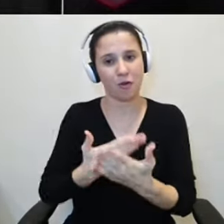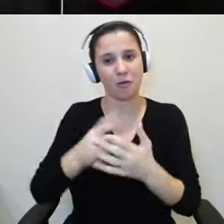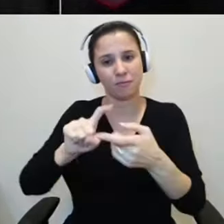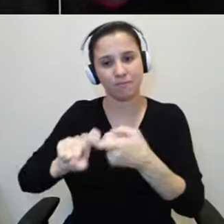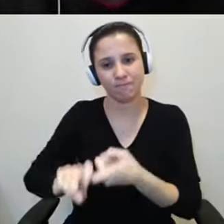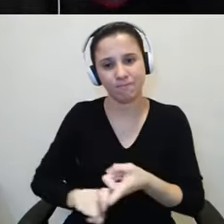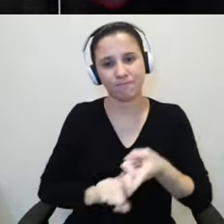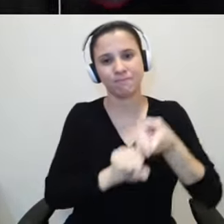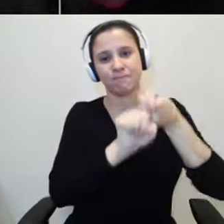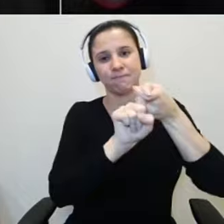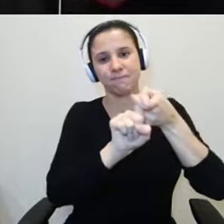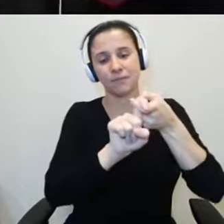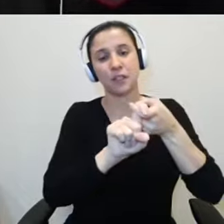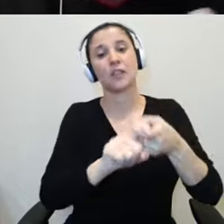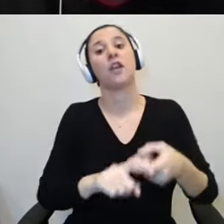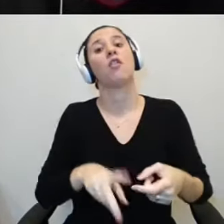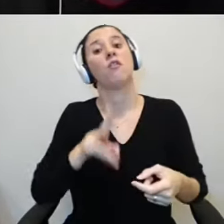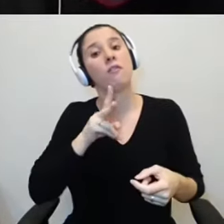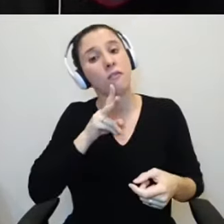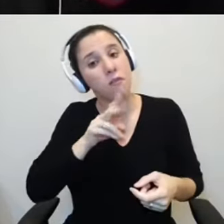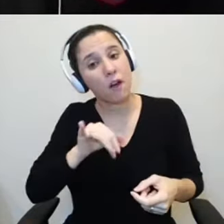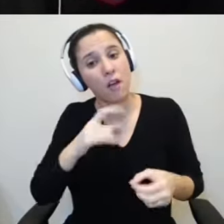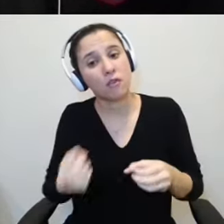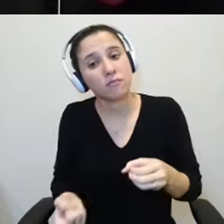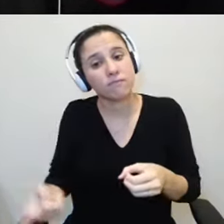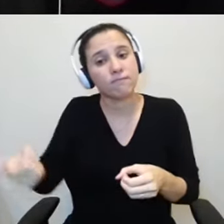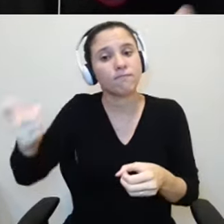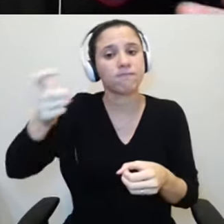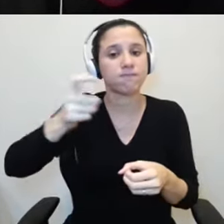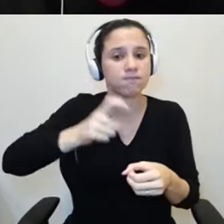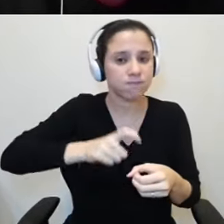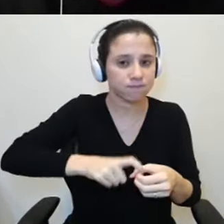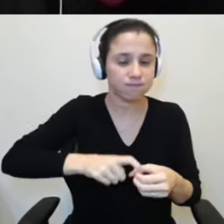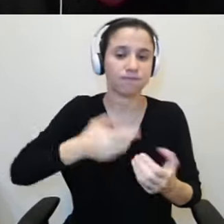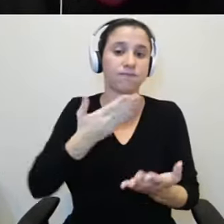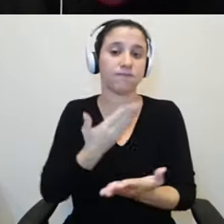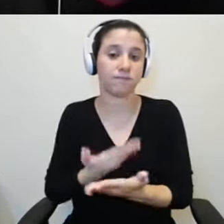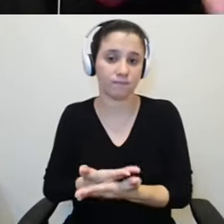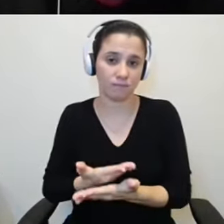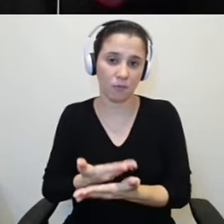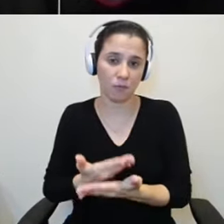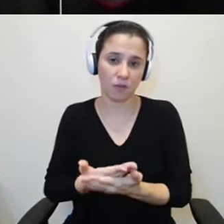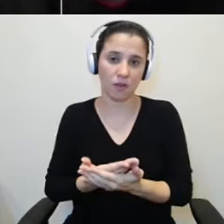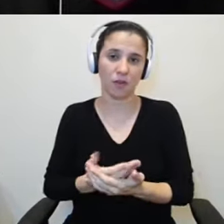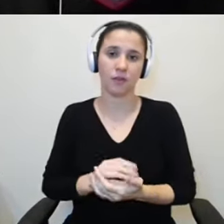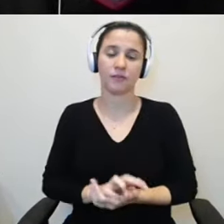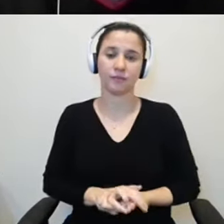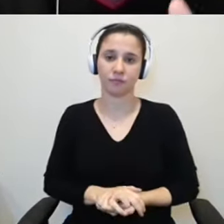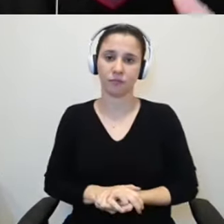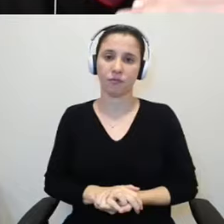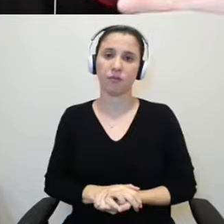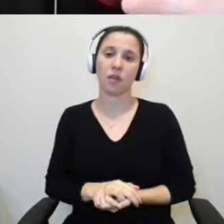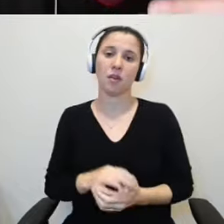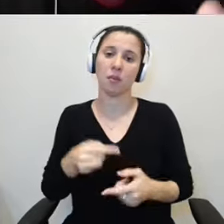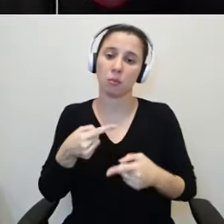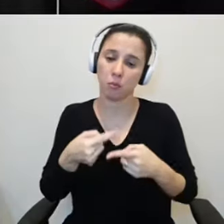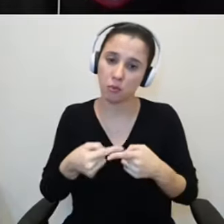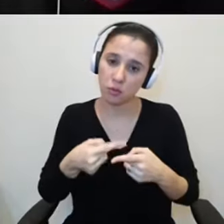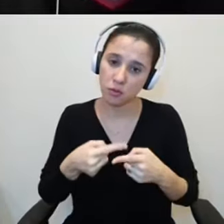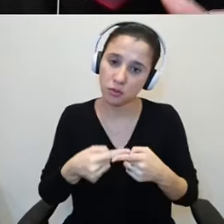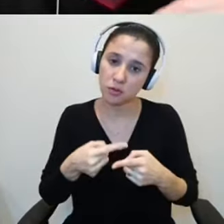gente vai retornar com isso, porque justamente a discussão foi sendo executada, os documentos foram